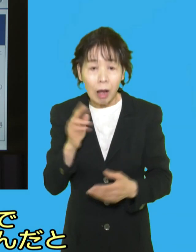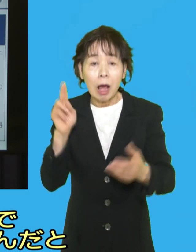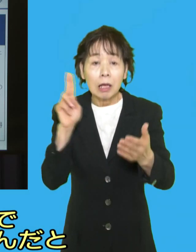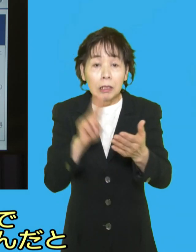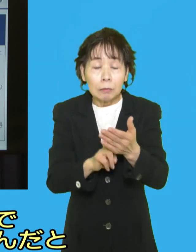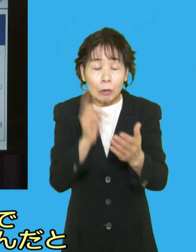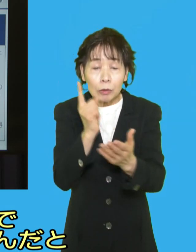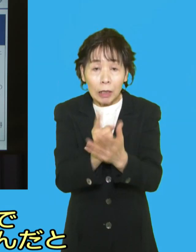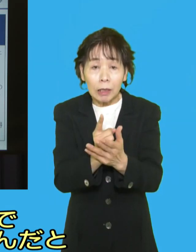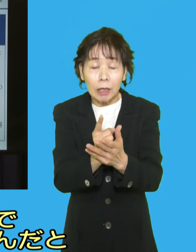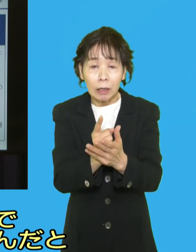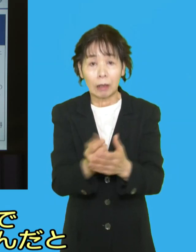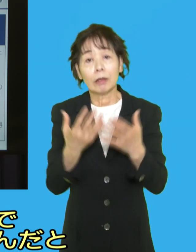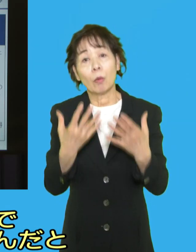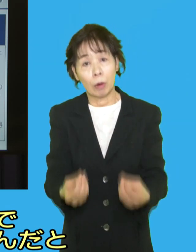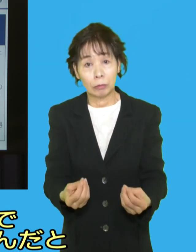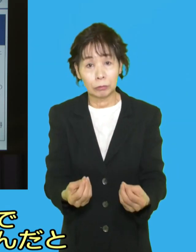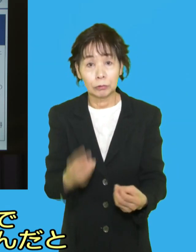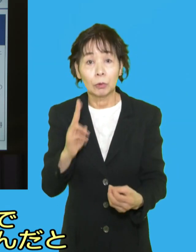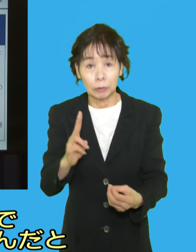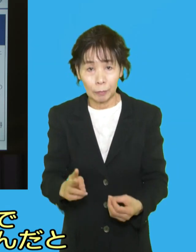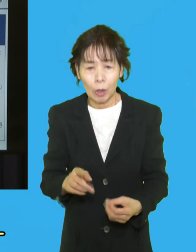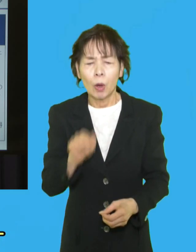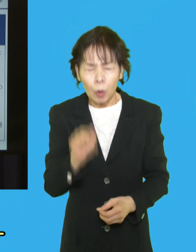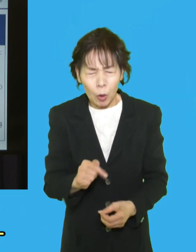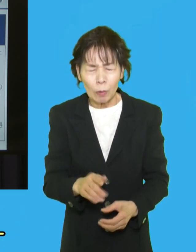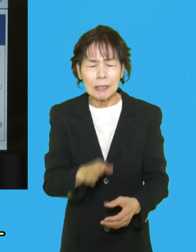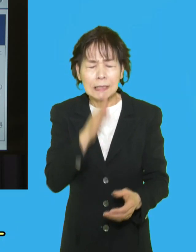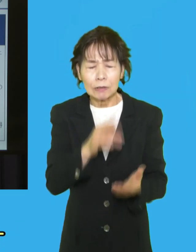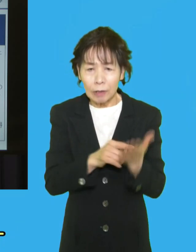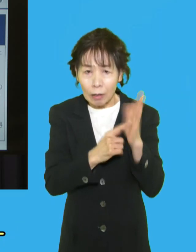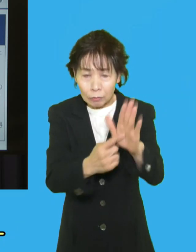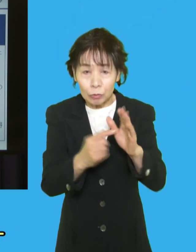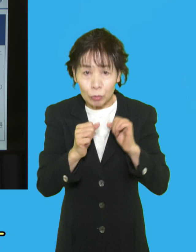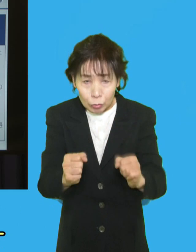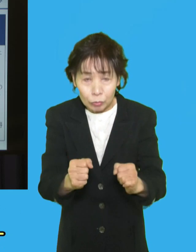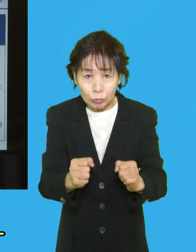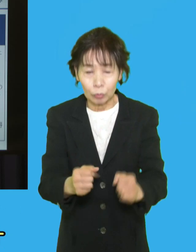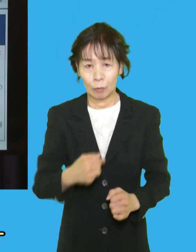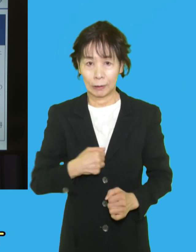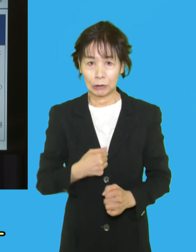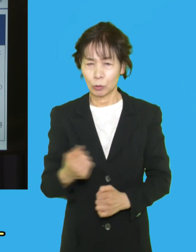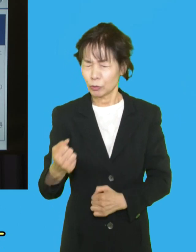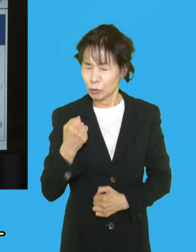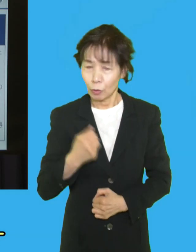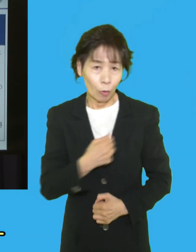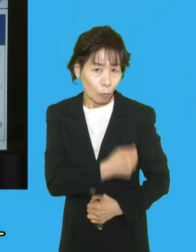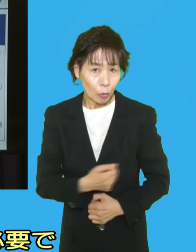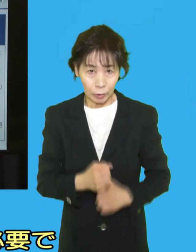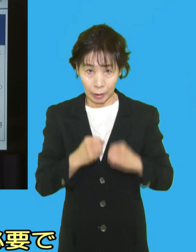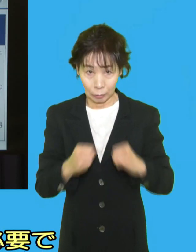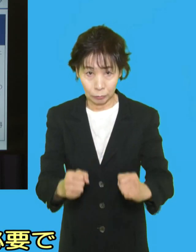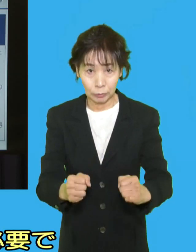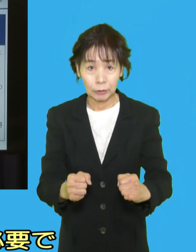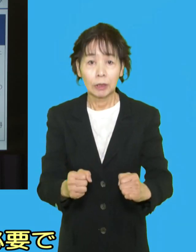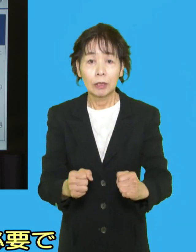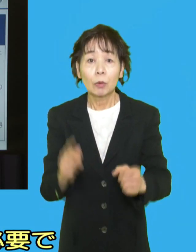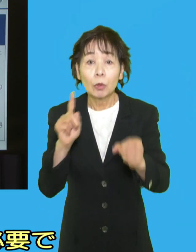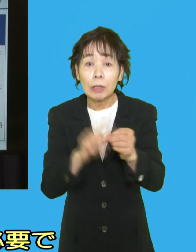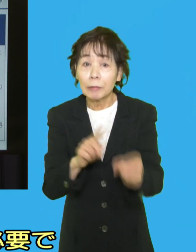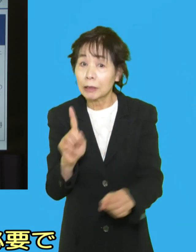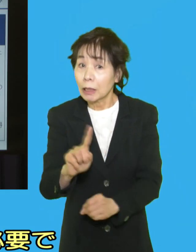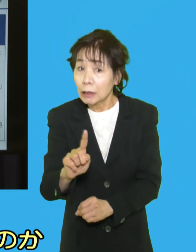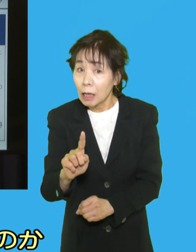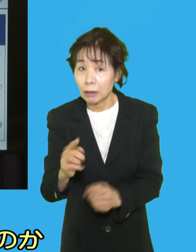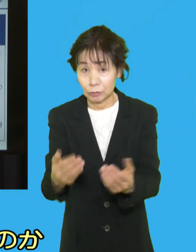ってましたので、ここはもう絶対に実現するんだと、これはもう強い私の思いで行っていきますので、まあ、このためにじゃあ何